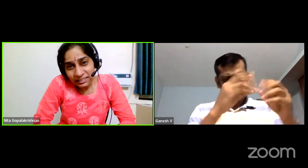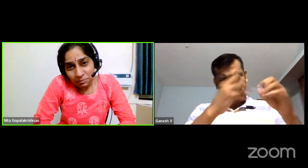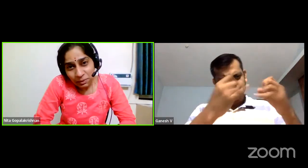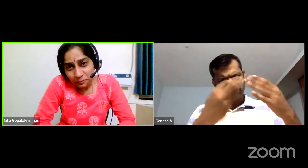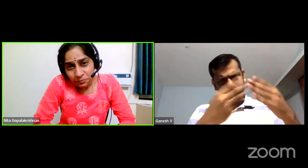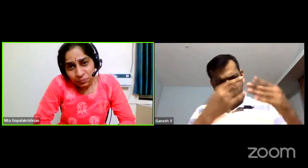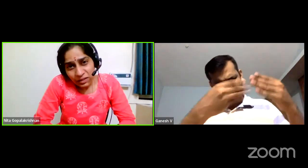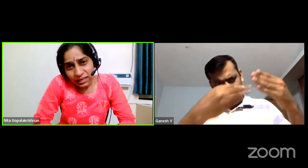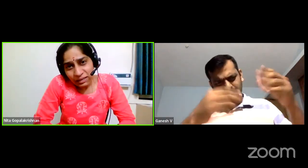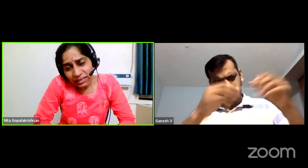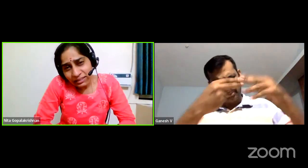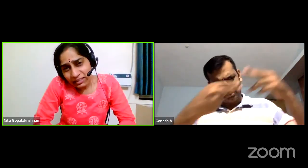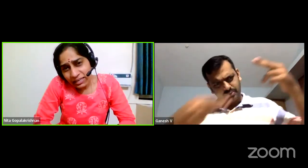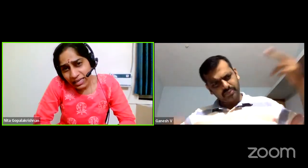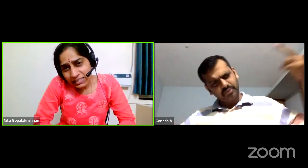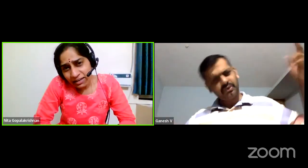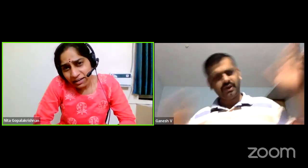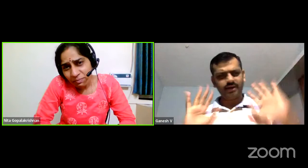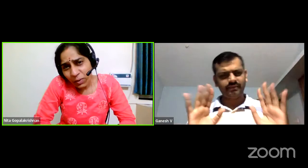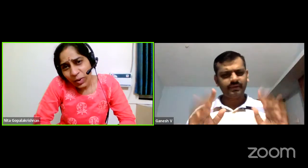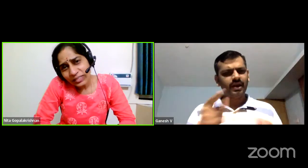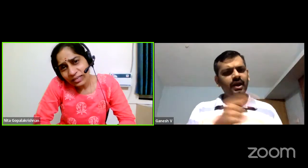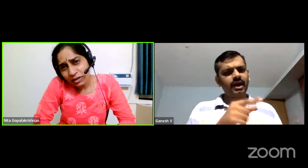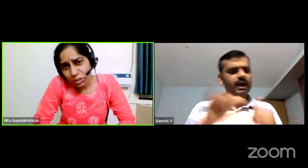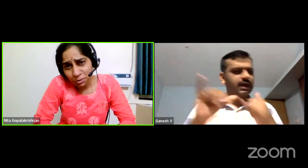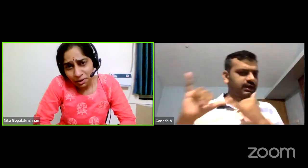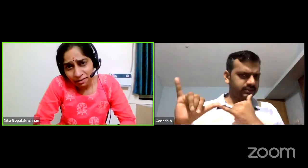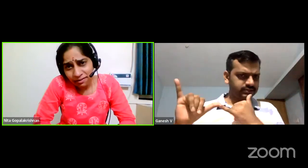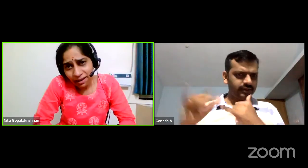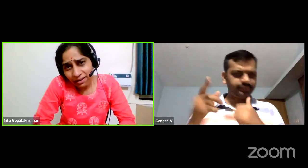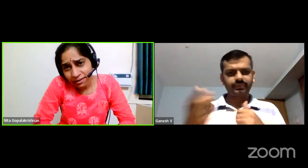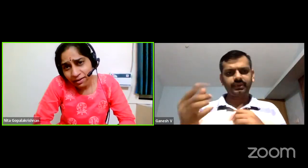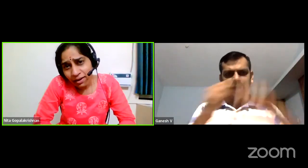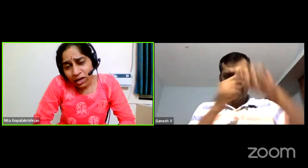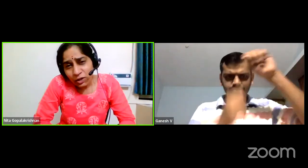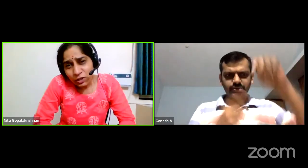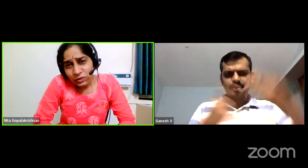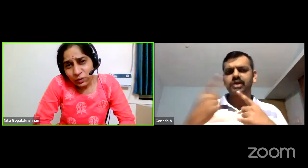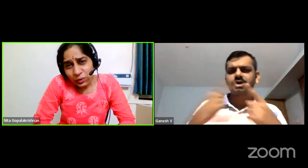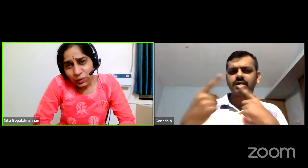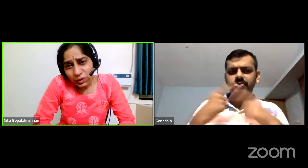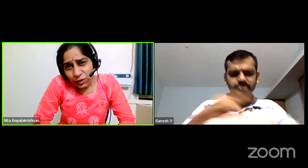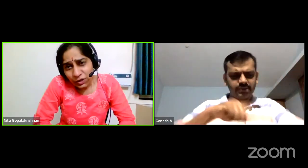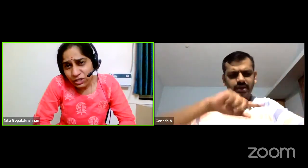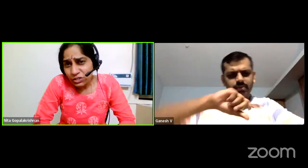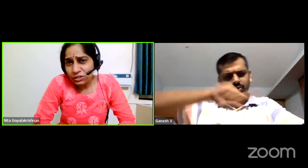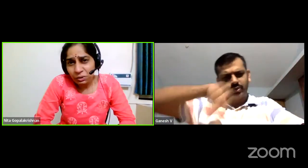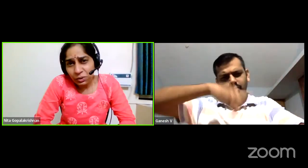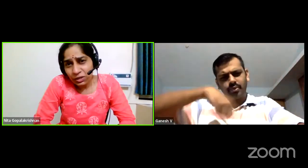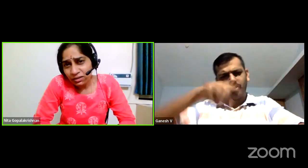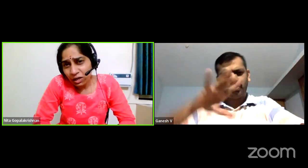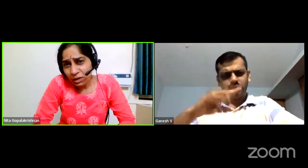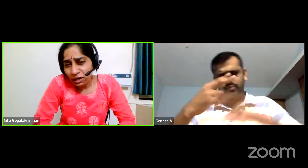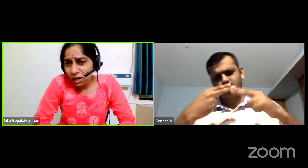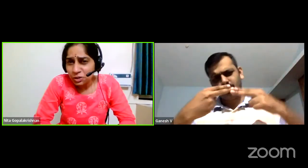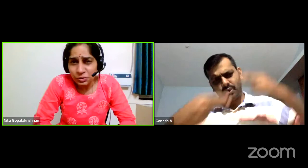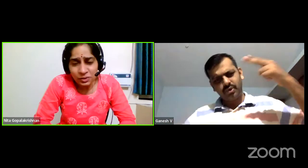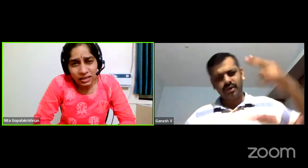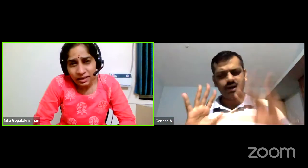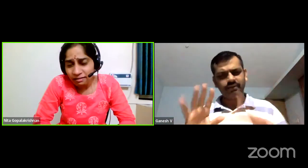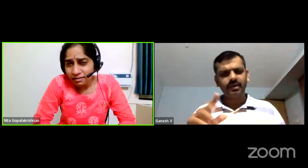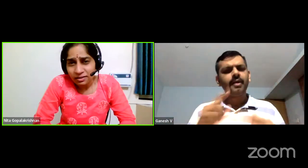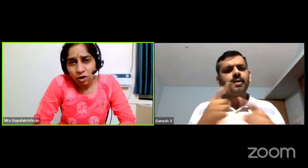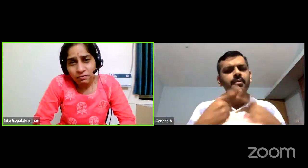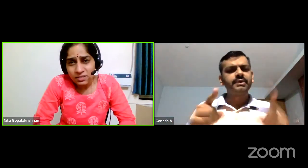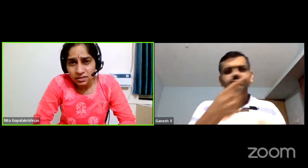भगवद गीता में इतने सारे, बहुत सारे श्लोक हैं, है ना, तो कृष्ण और